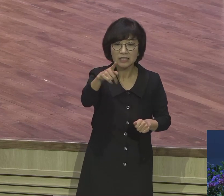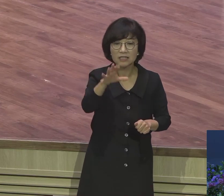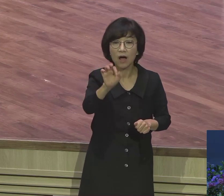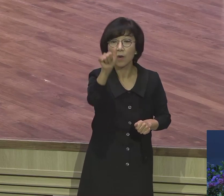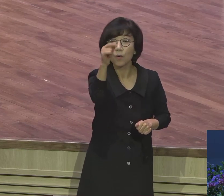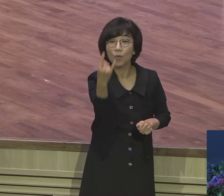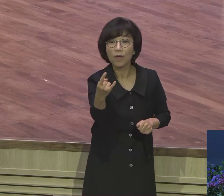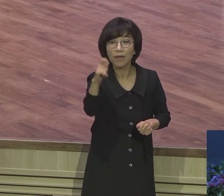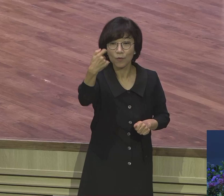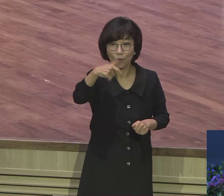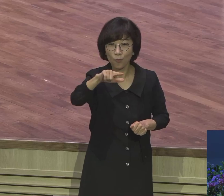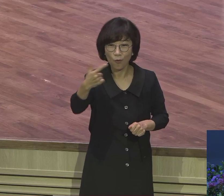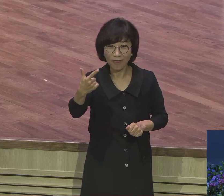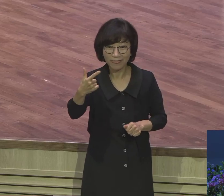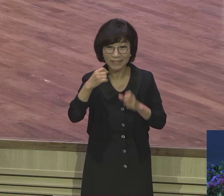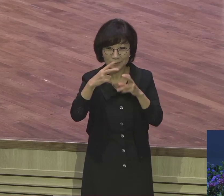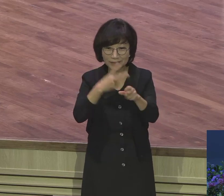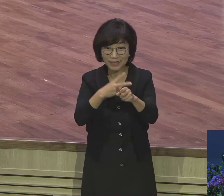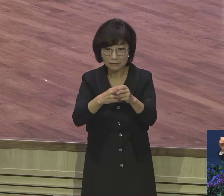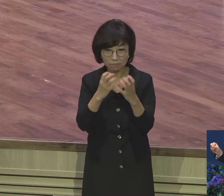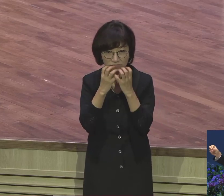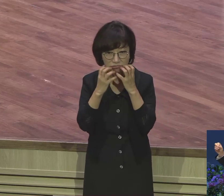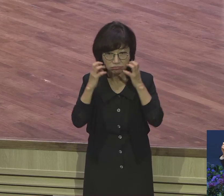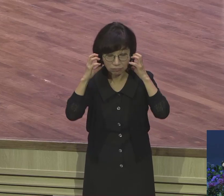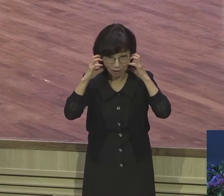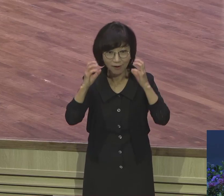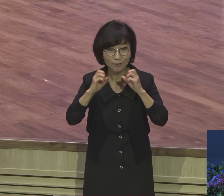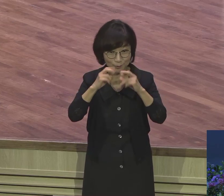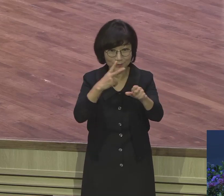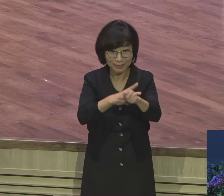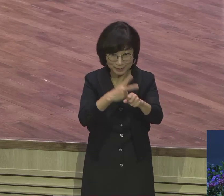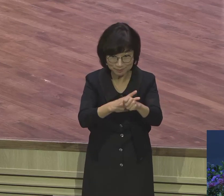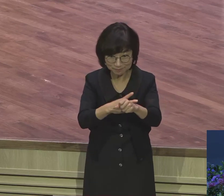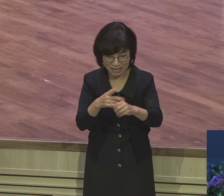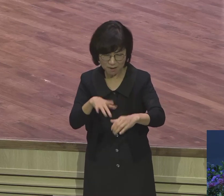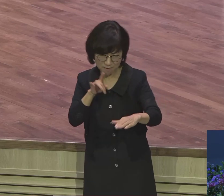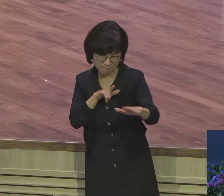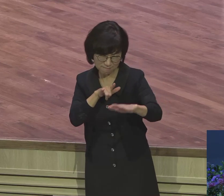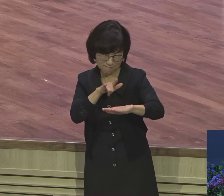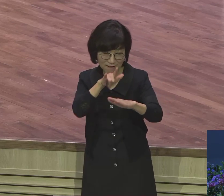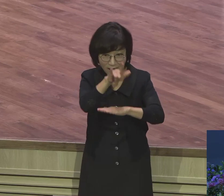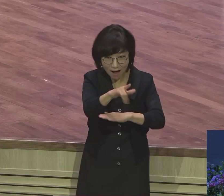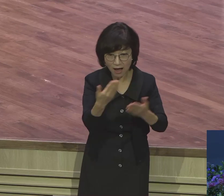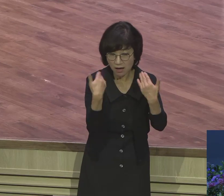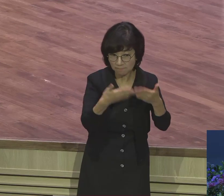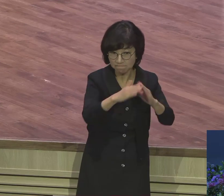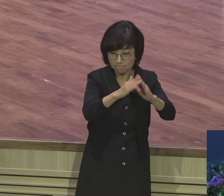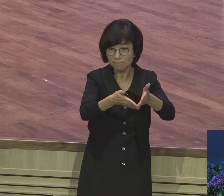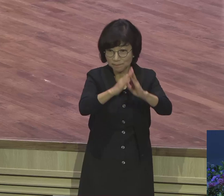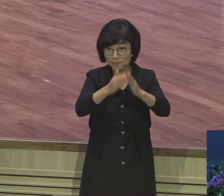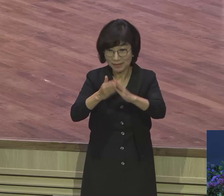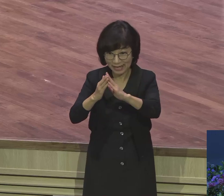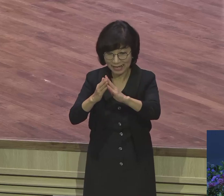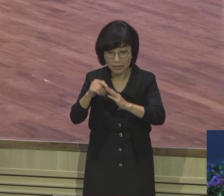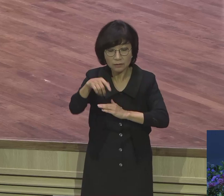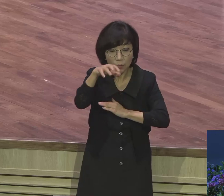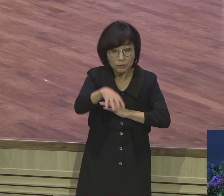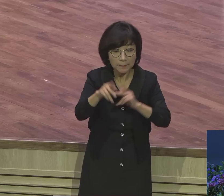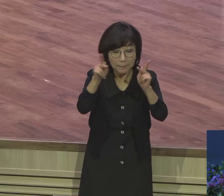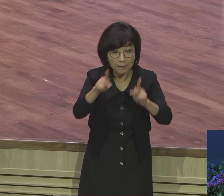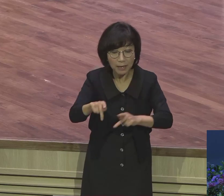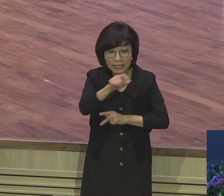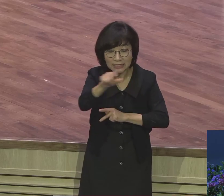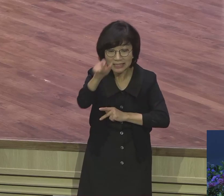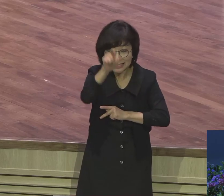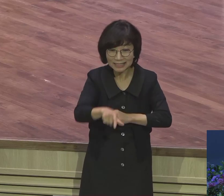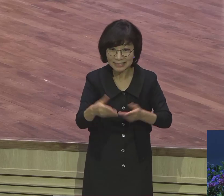먼저 가서 팔라완 정혜원 선교사로 박이요부터 많이 있거든요. 학교도 많이 하는데 팔라완에 신학교를 세워서 하고